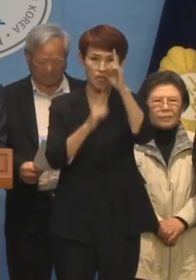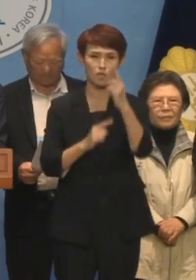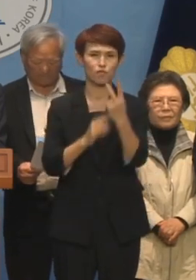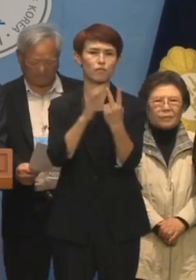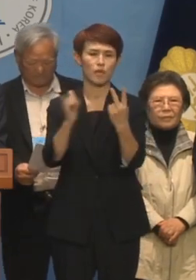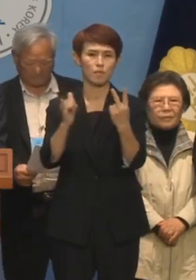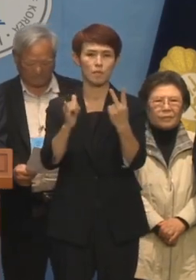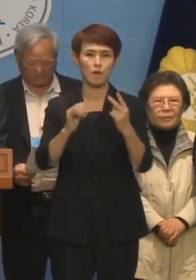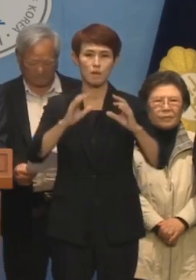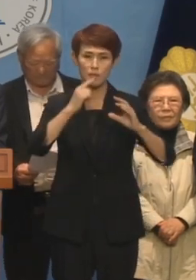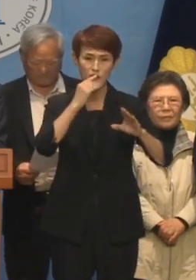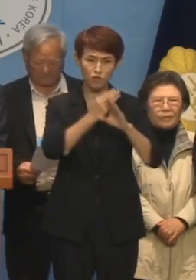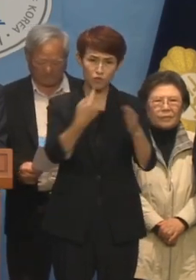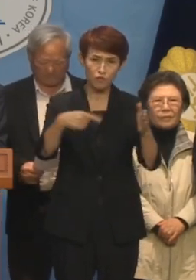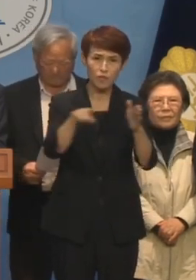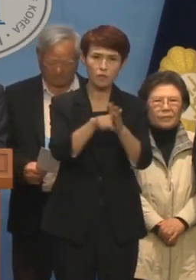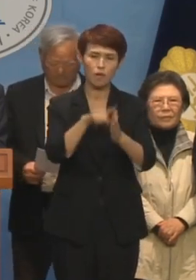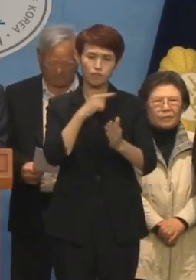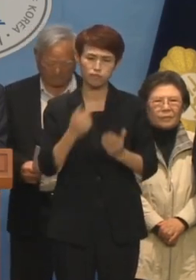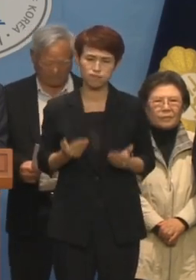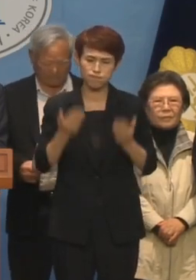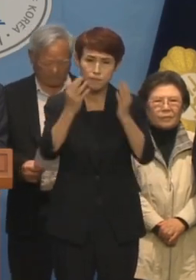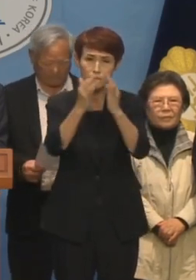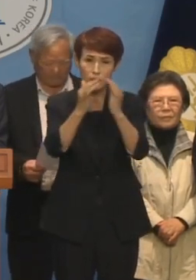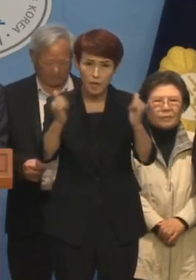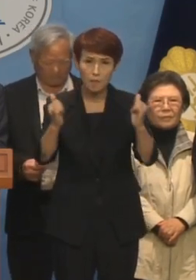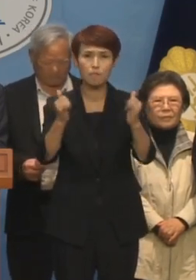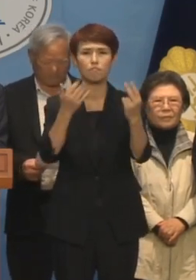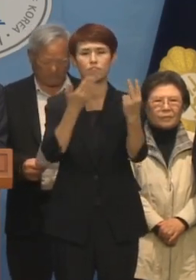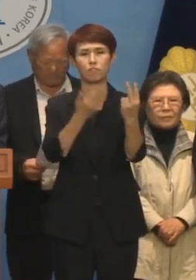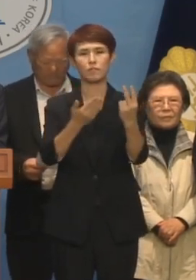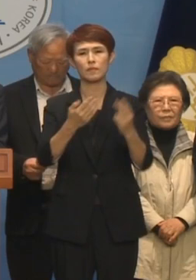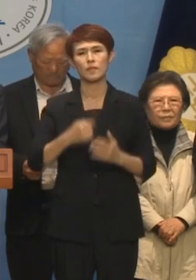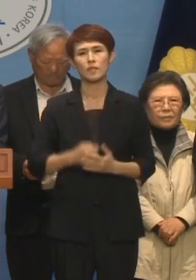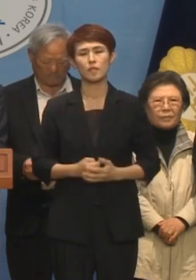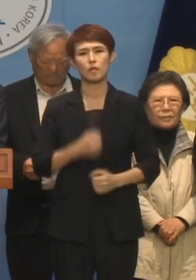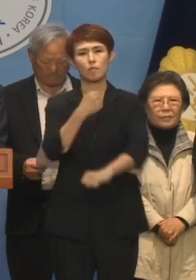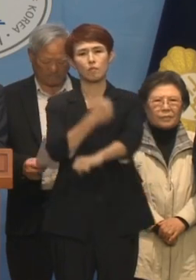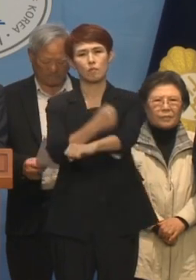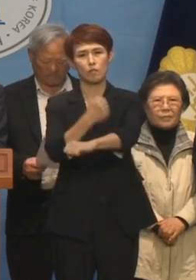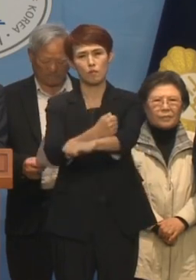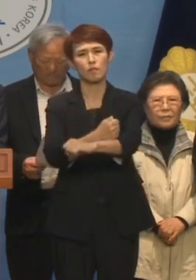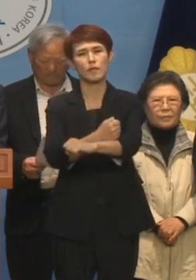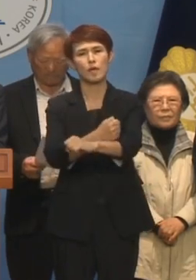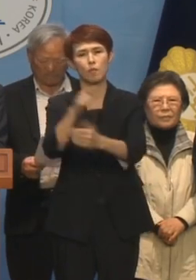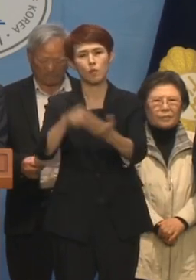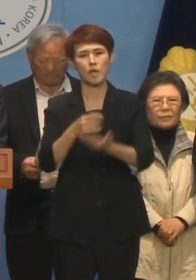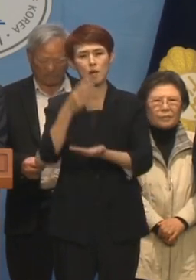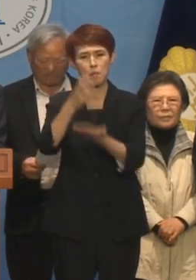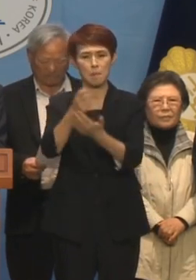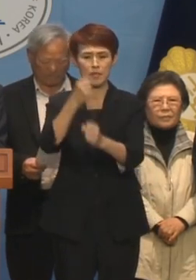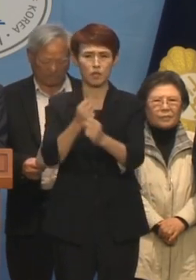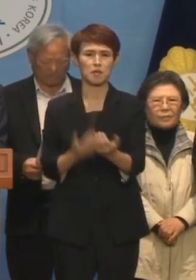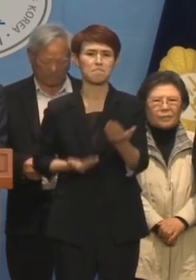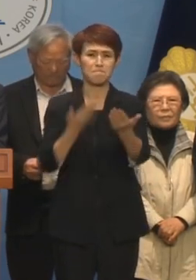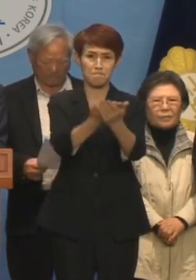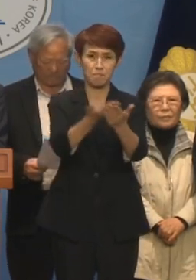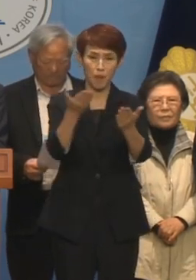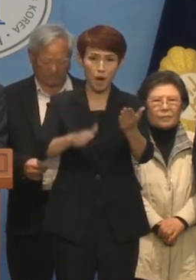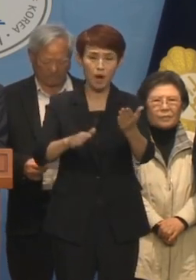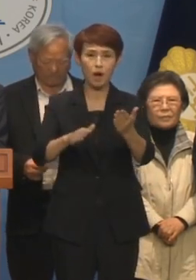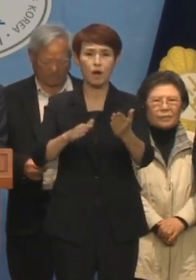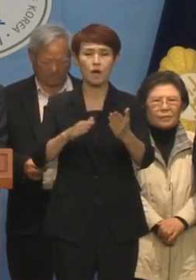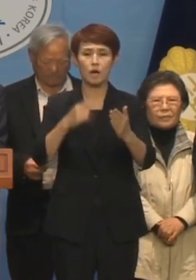비롯해 민주주의를 위해 희생하신 분들께 대해 민주화 보상법을 만들어 보상했지만 이분들을